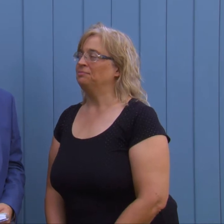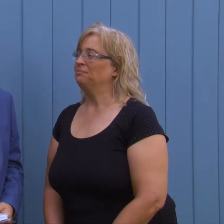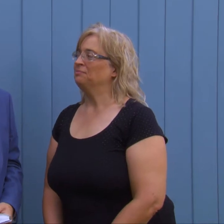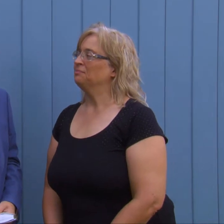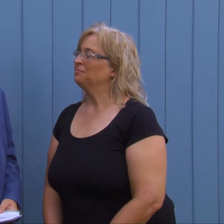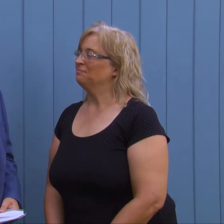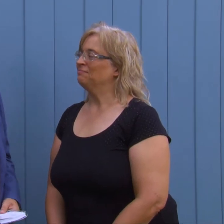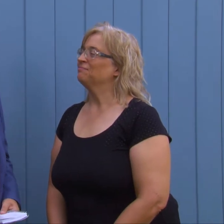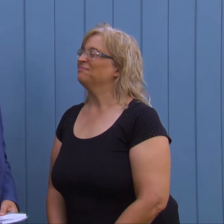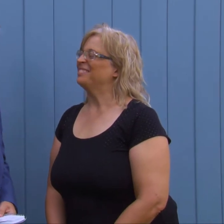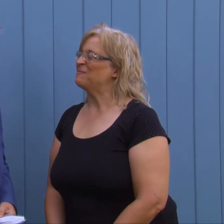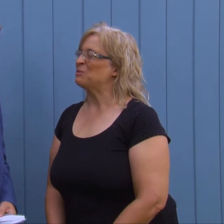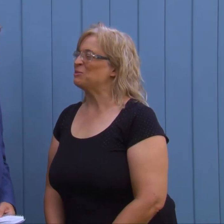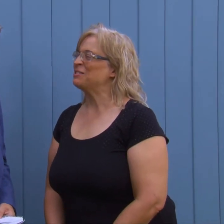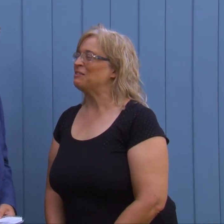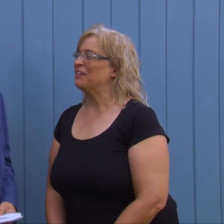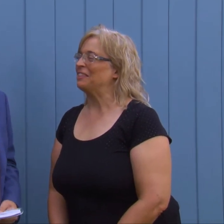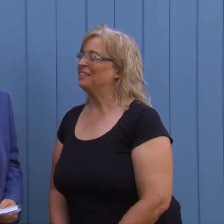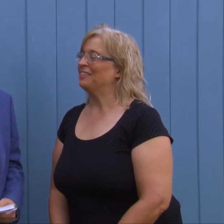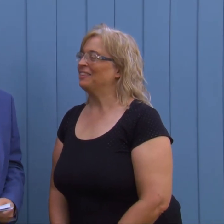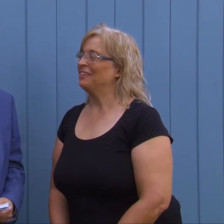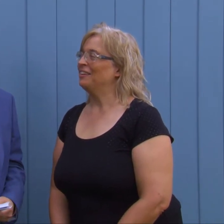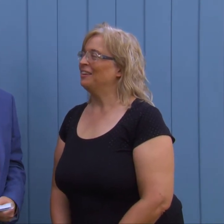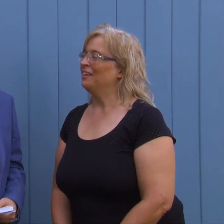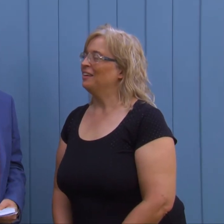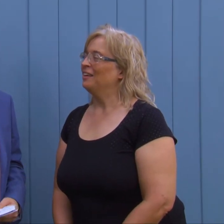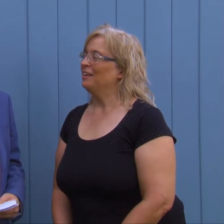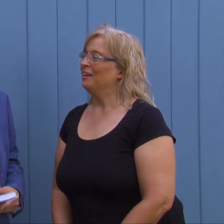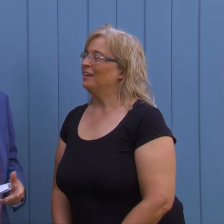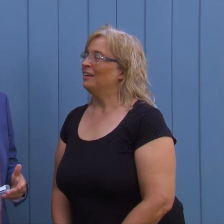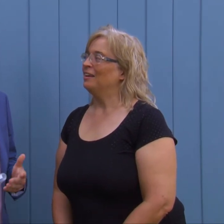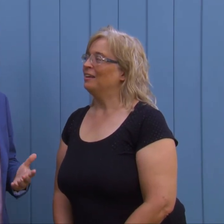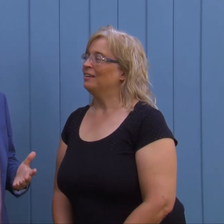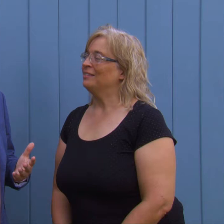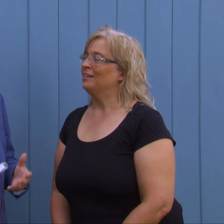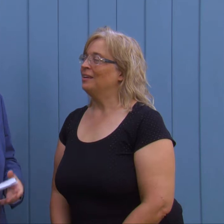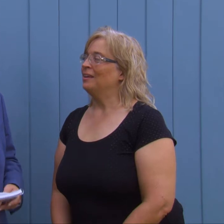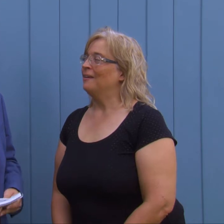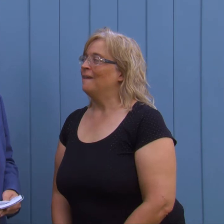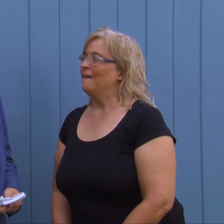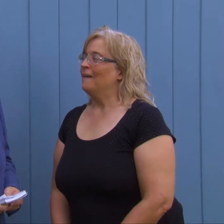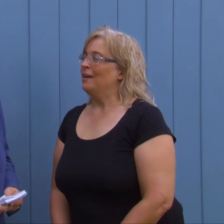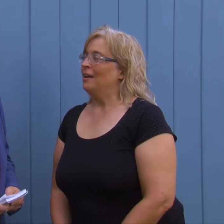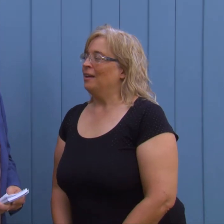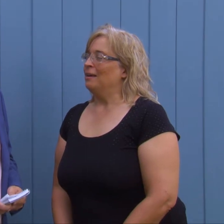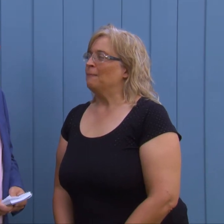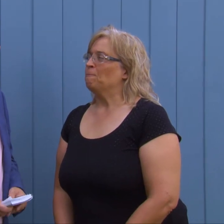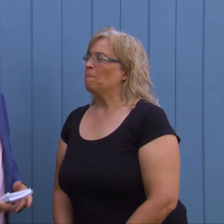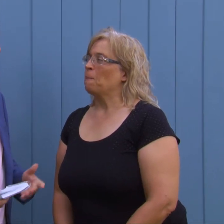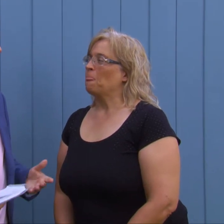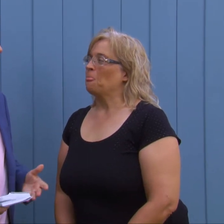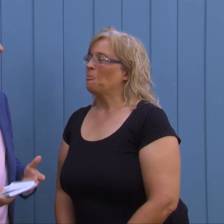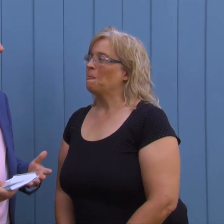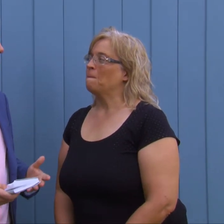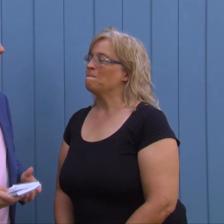Québec. Oui, bonjour Darla. Bonjour Stéphane. Qu'est-ce que ça fait un ou une déléguée au Conseil général? C'est quoi votre tâche? C'est quoi votre